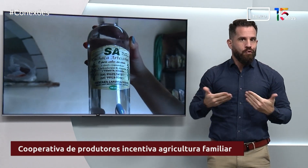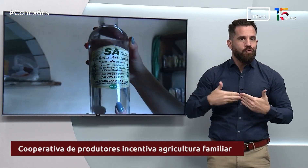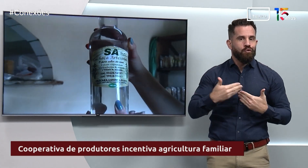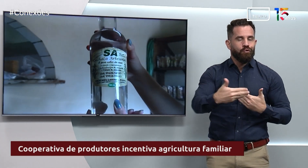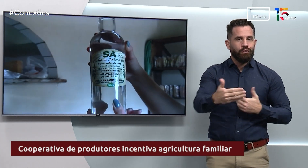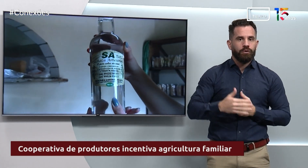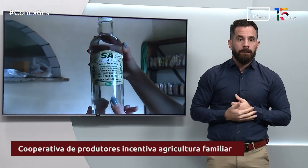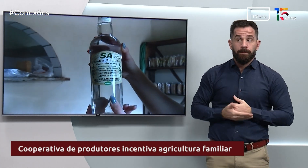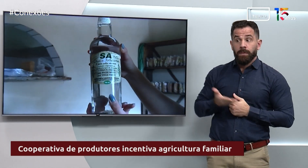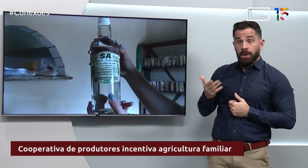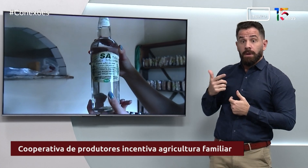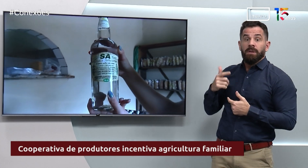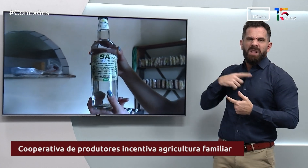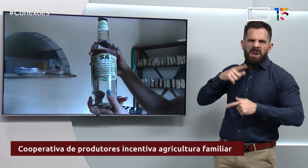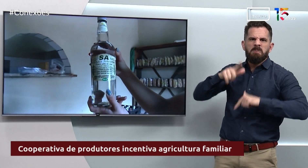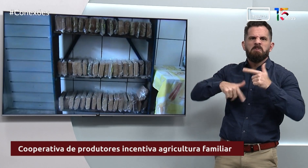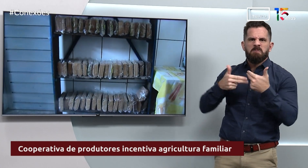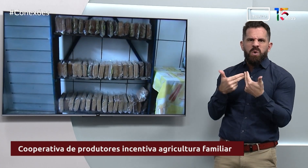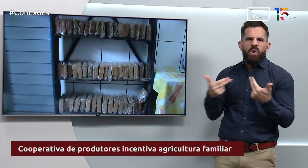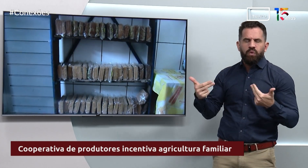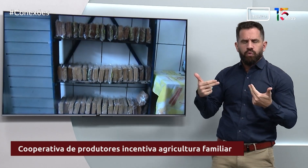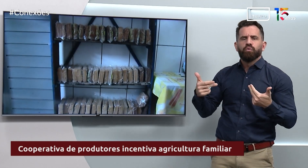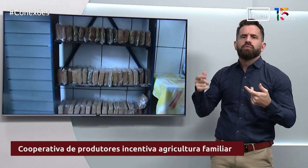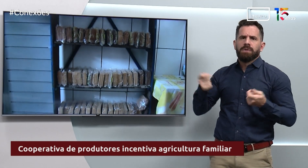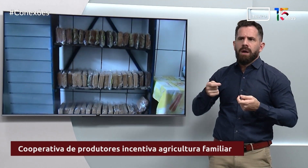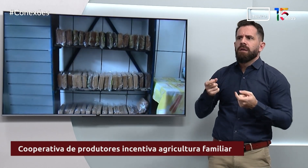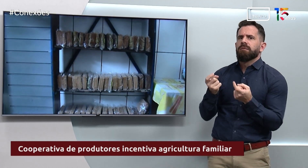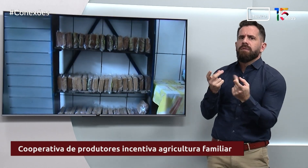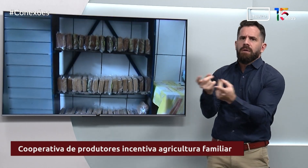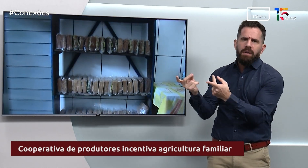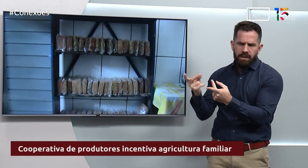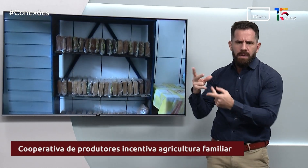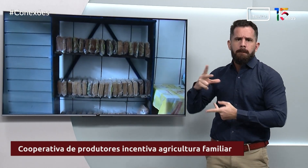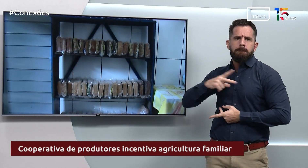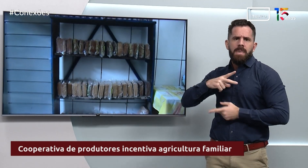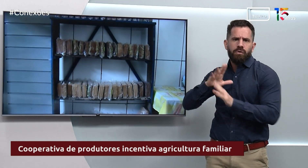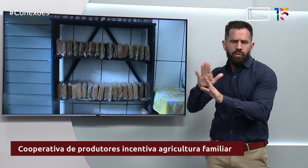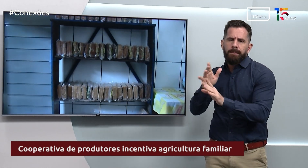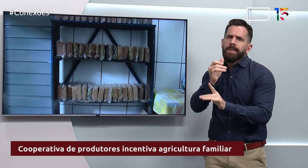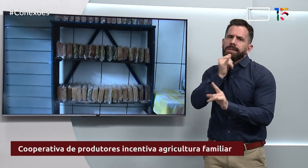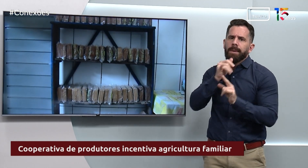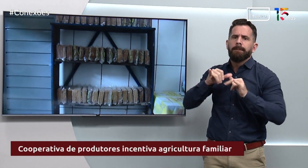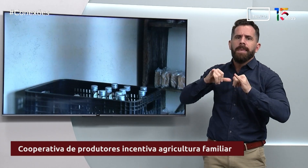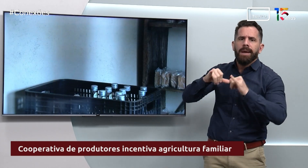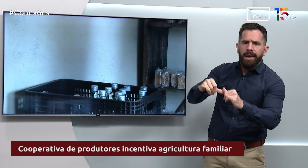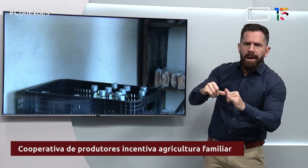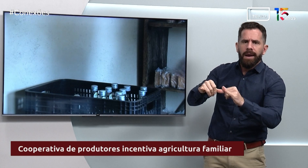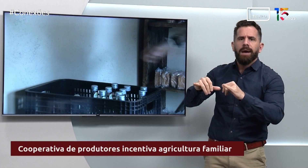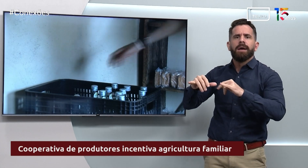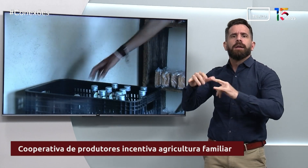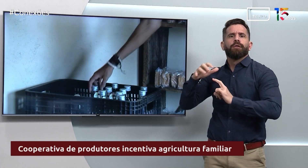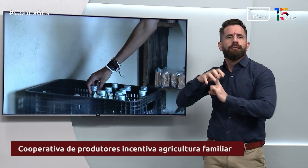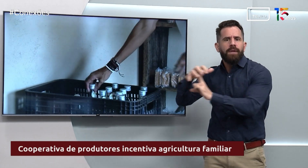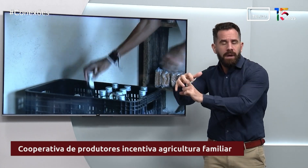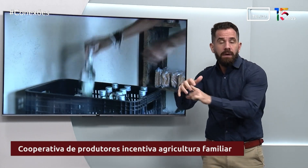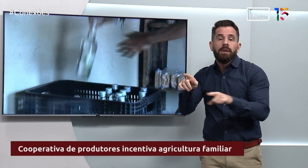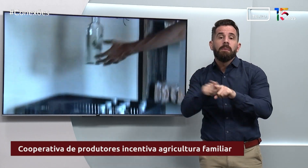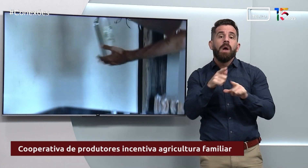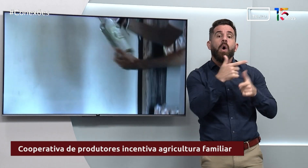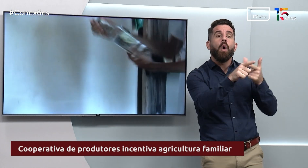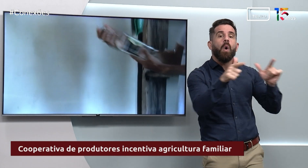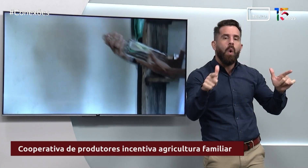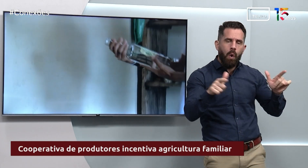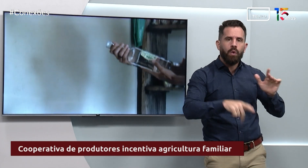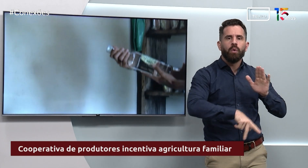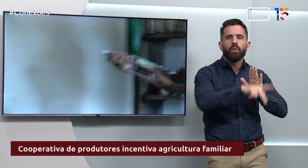da Coopercap atendem tanto o mercado privado, como supermercados e feiras, quanto programas institucionais do governo federal,